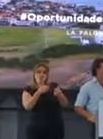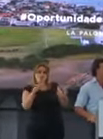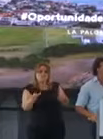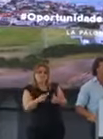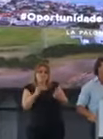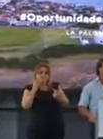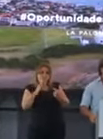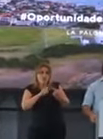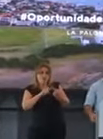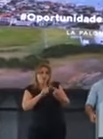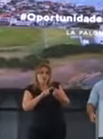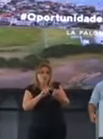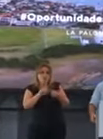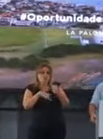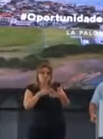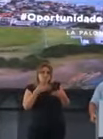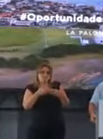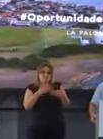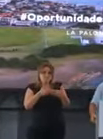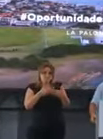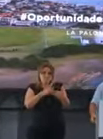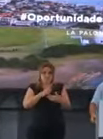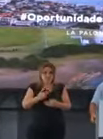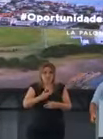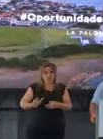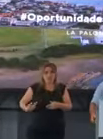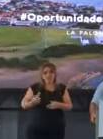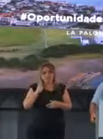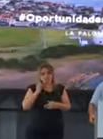hicieron algunos cerca del poder.